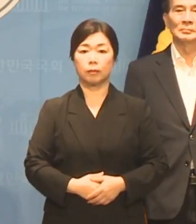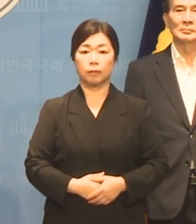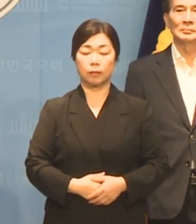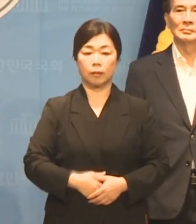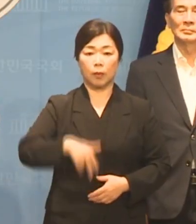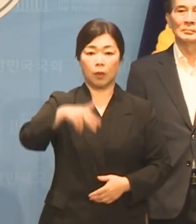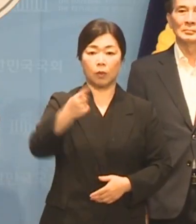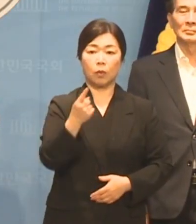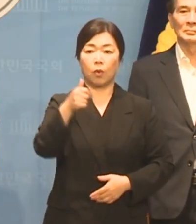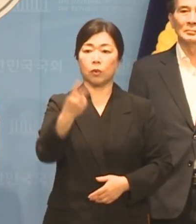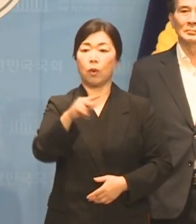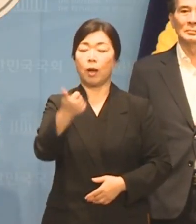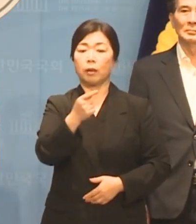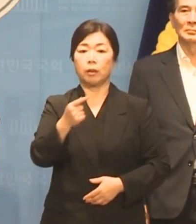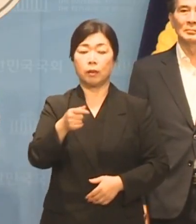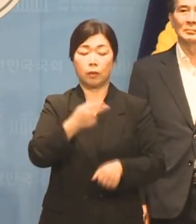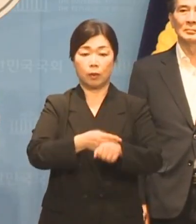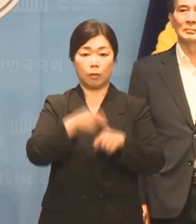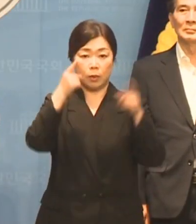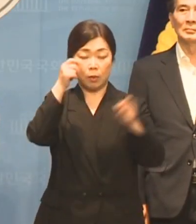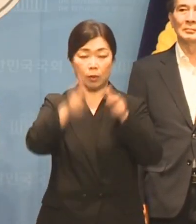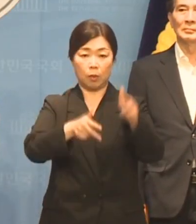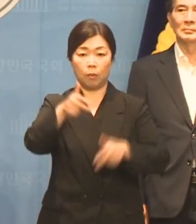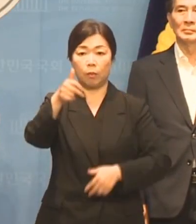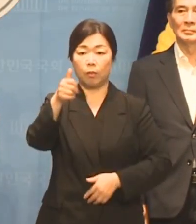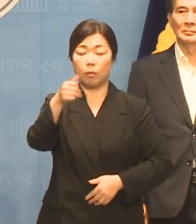조소왕 선생 기념사업회 조인래 회장님,